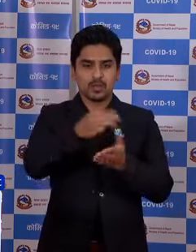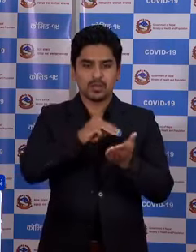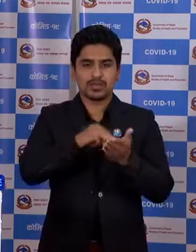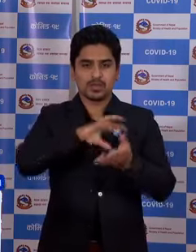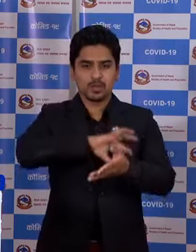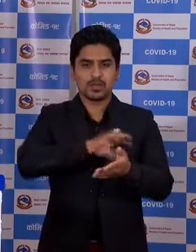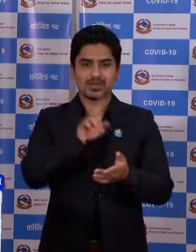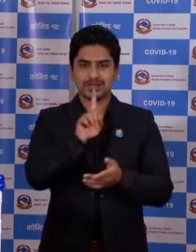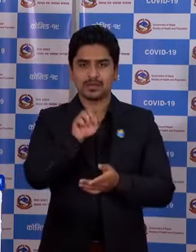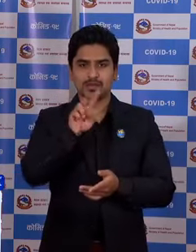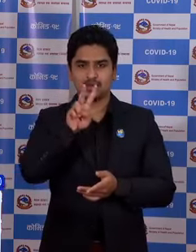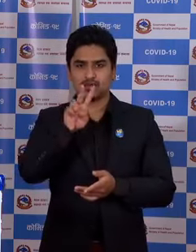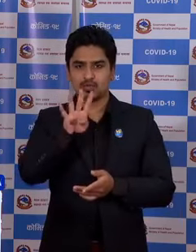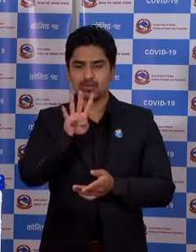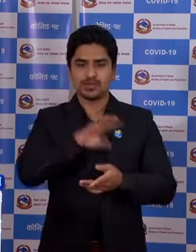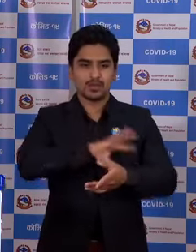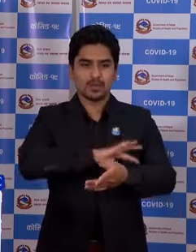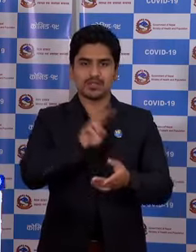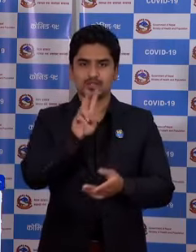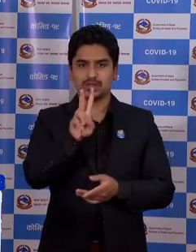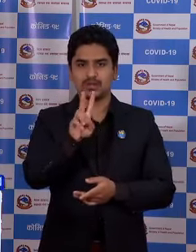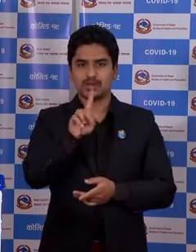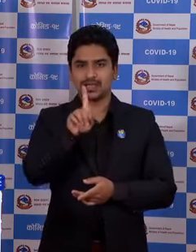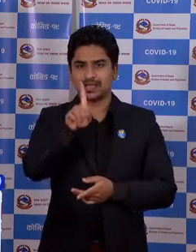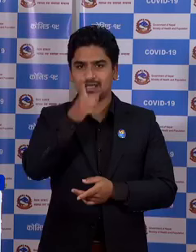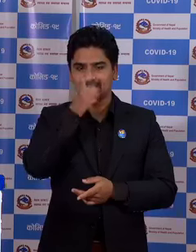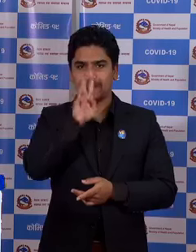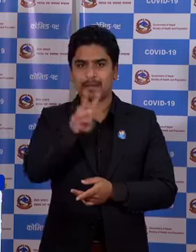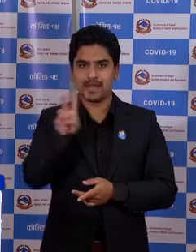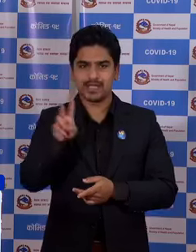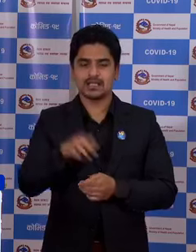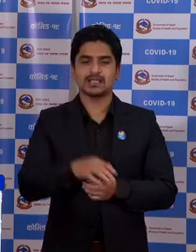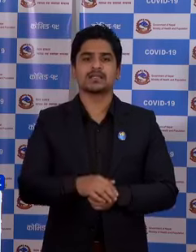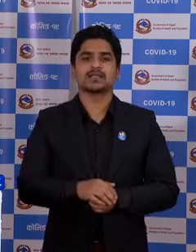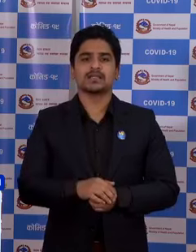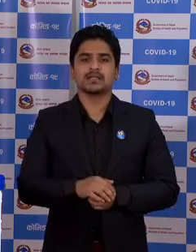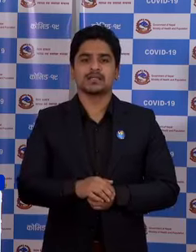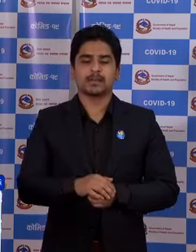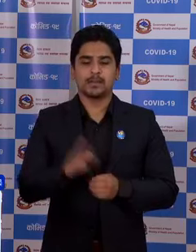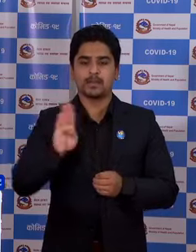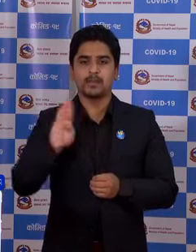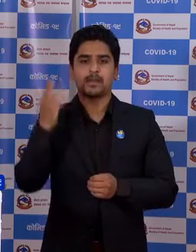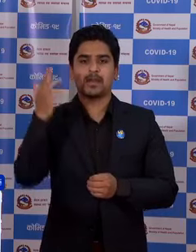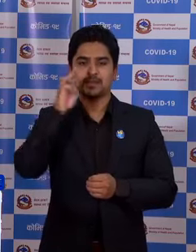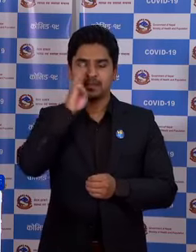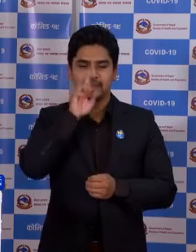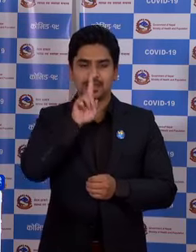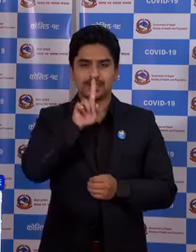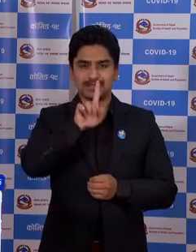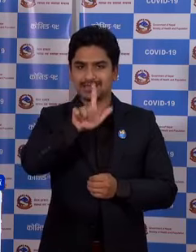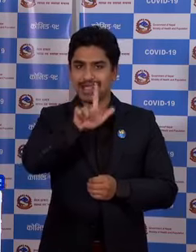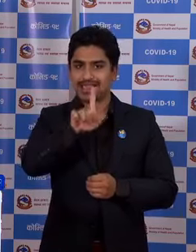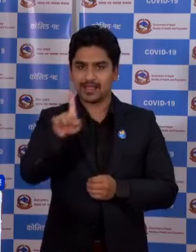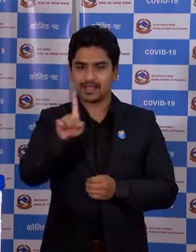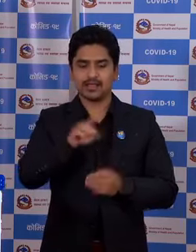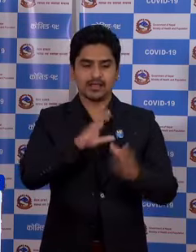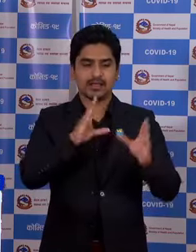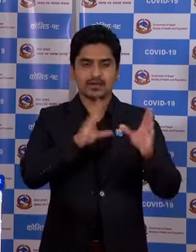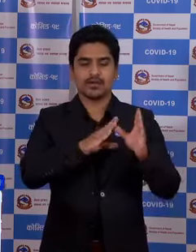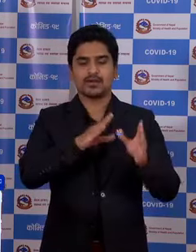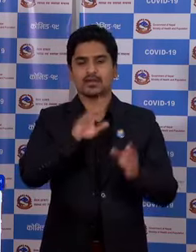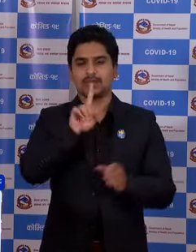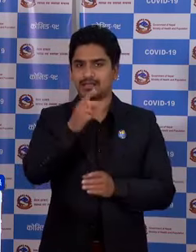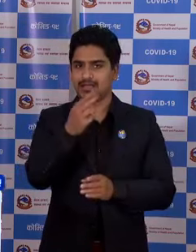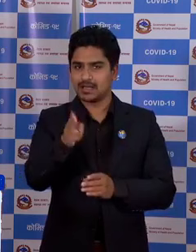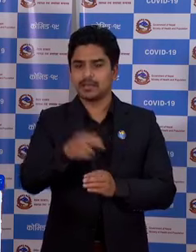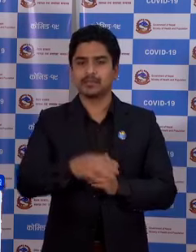नम्बर एकमा 24, प्रदेश नम्बर दुईमा 122, बागमती प्रदेशमा 71, गण्डकी प्रदेशमा